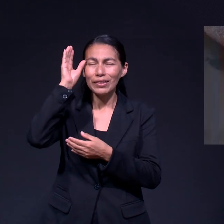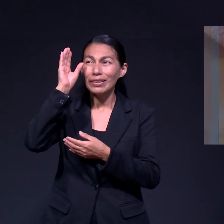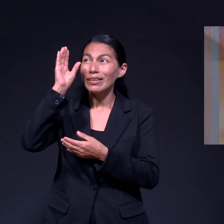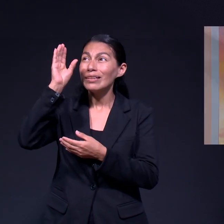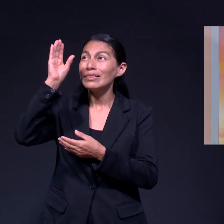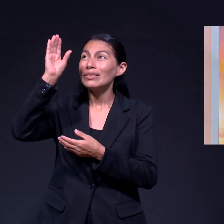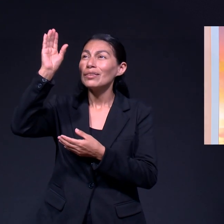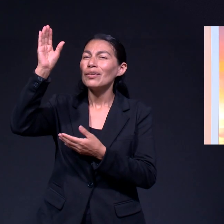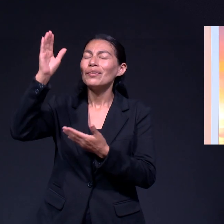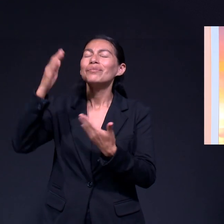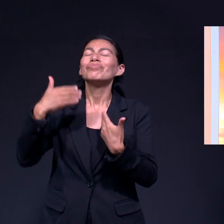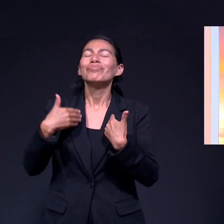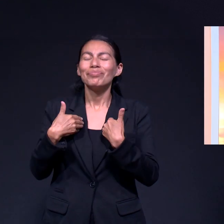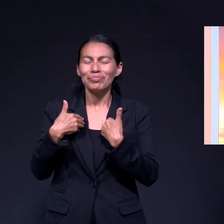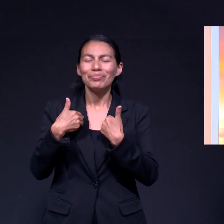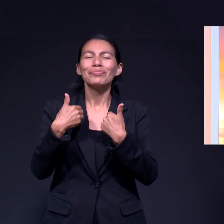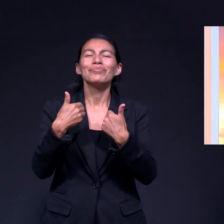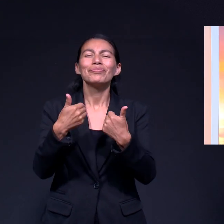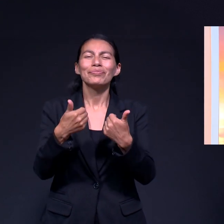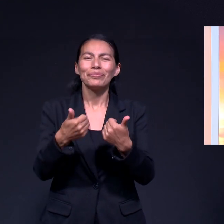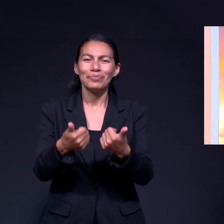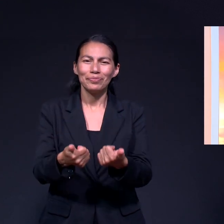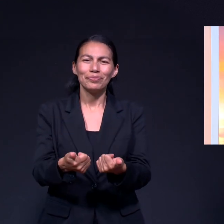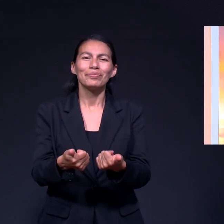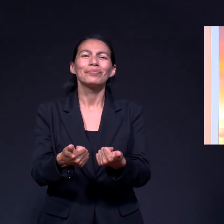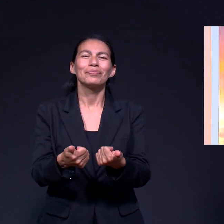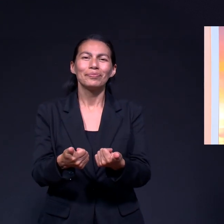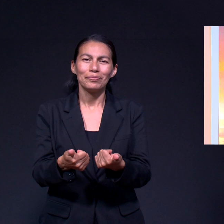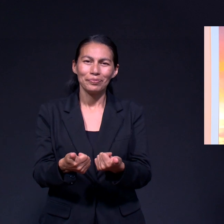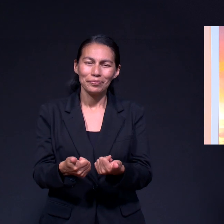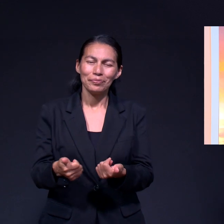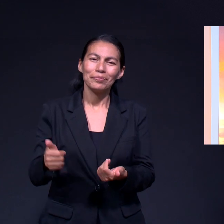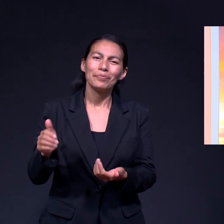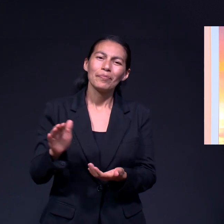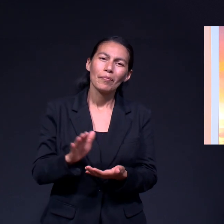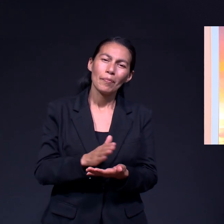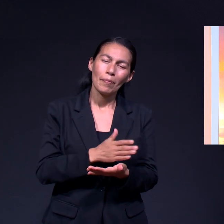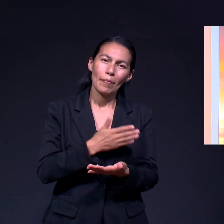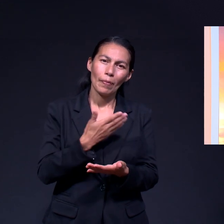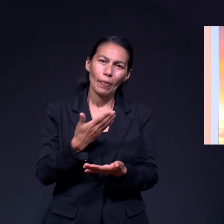Solo Cristo puede ver